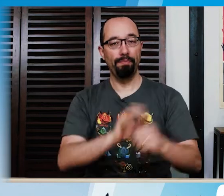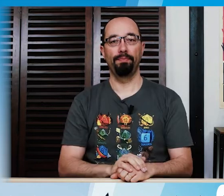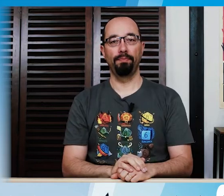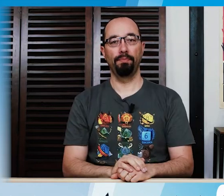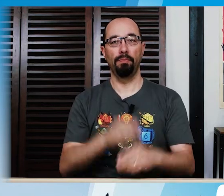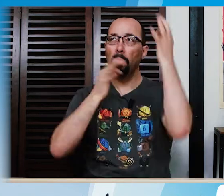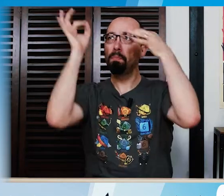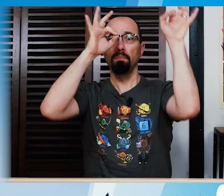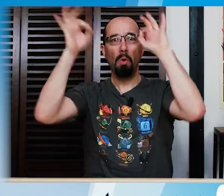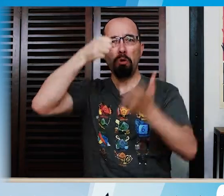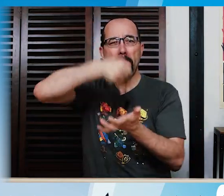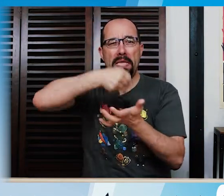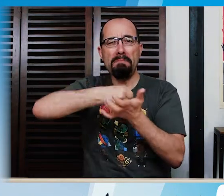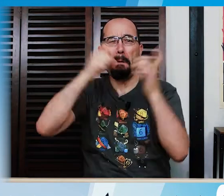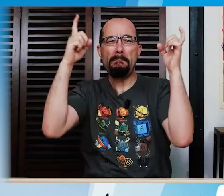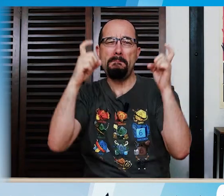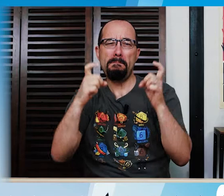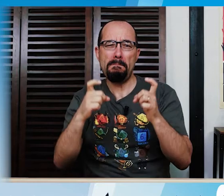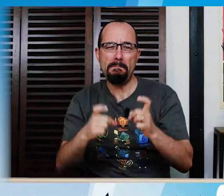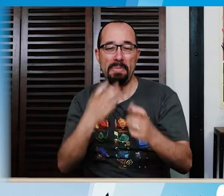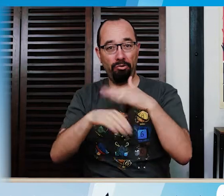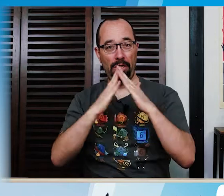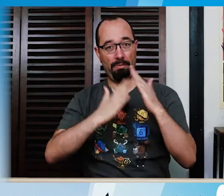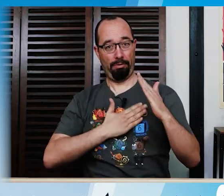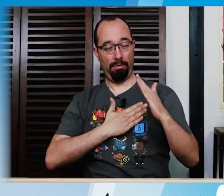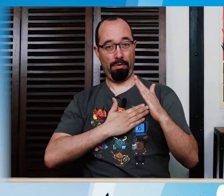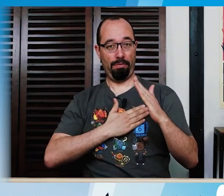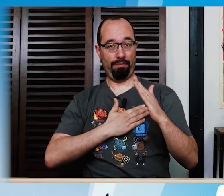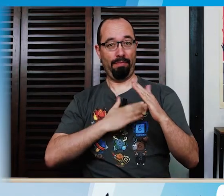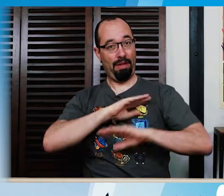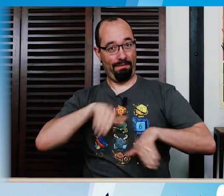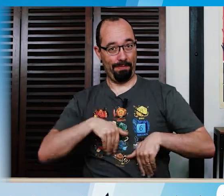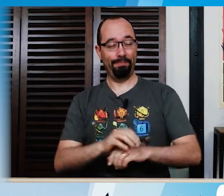But du jeu: avoir le moins de mouches possible dans son étable en fin de partie.